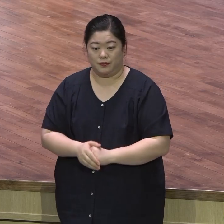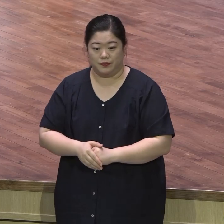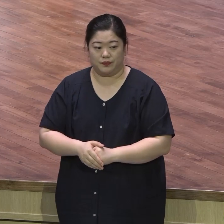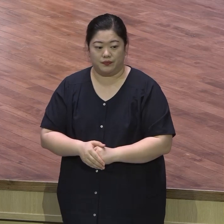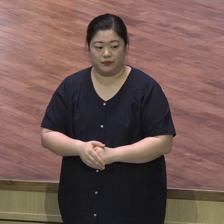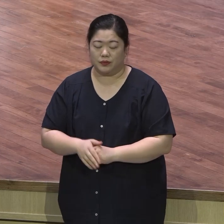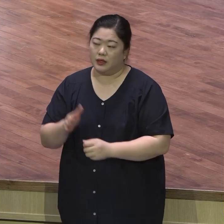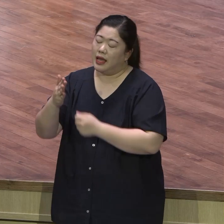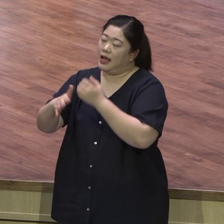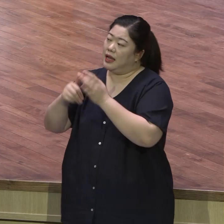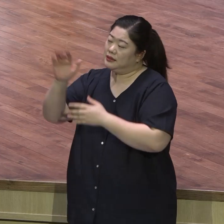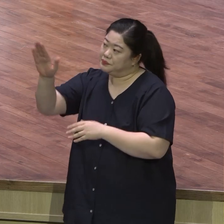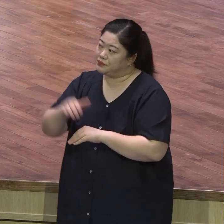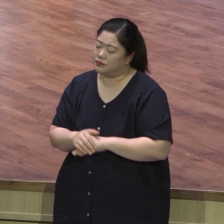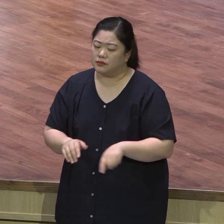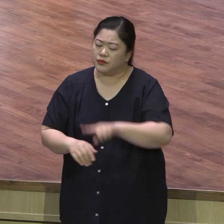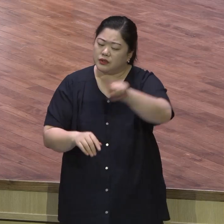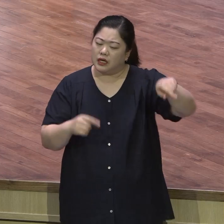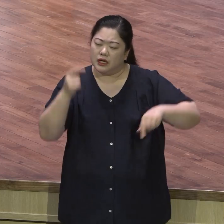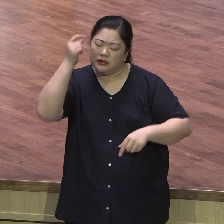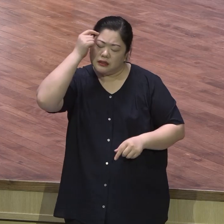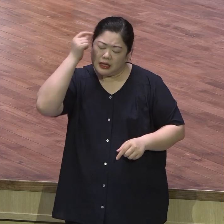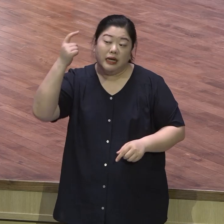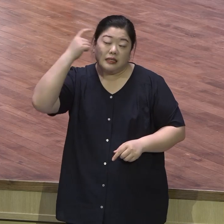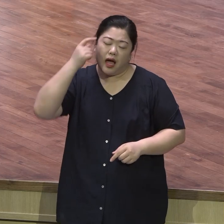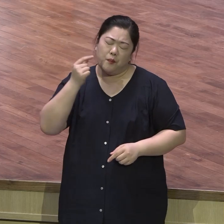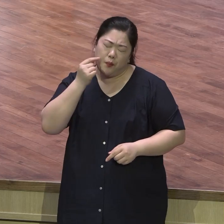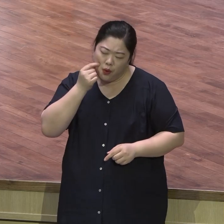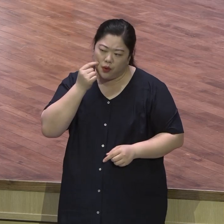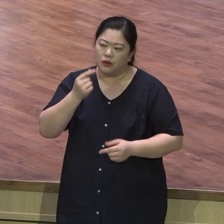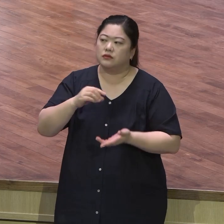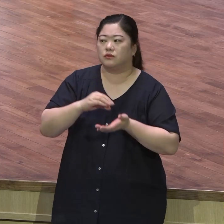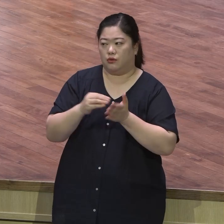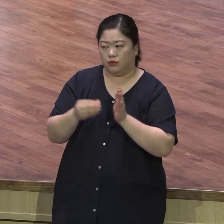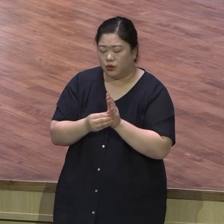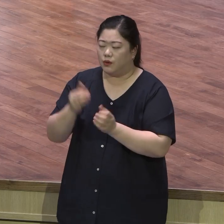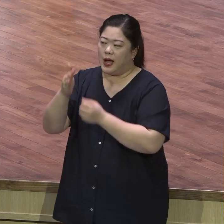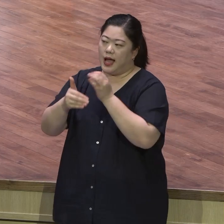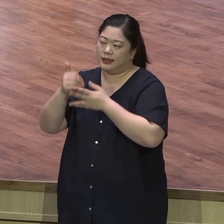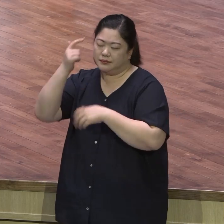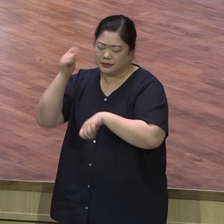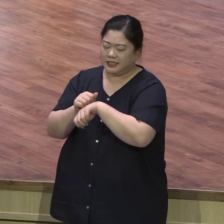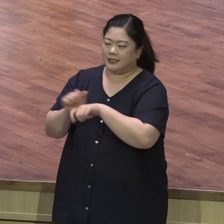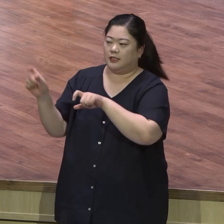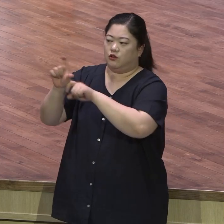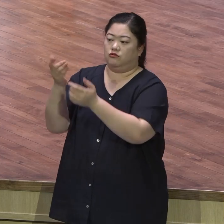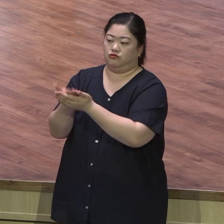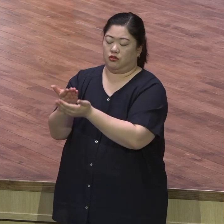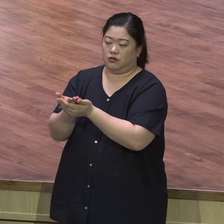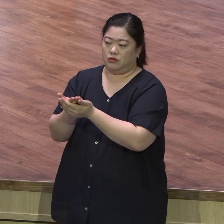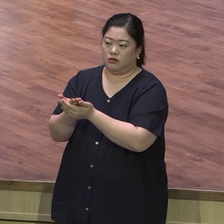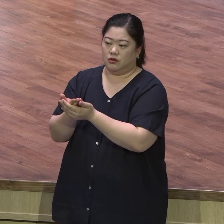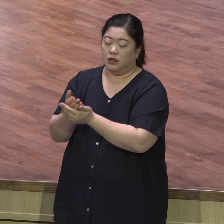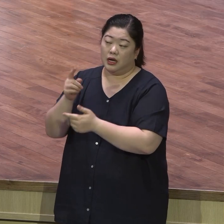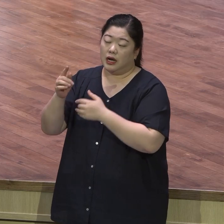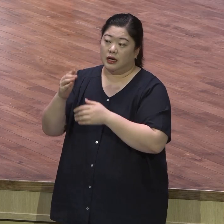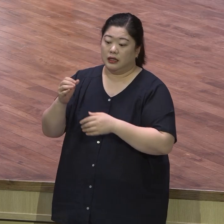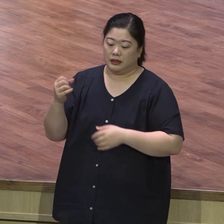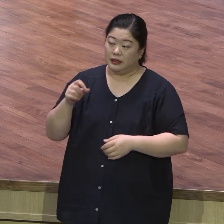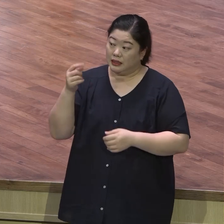남들 보지 못한 거 깨닫지 못한 알게 하세요 어떻게 됩니까 하나님이 스케일로 나가게